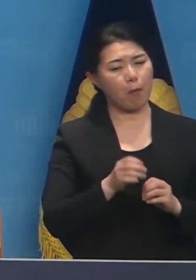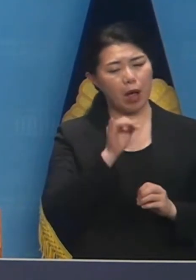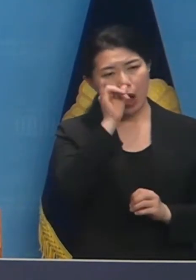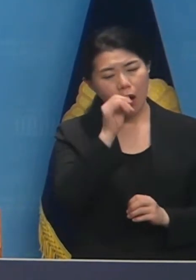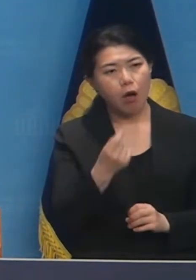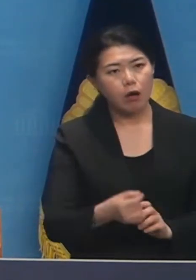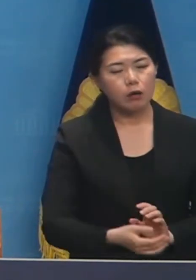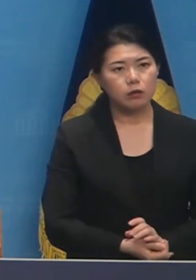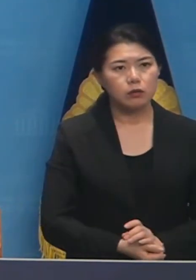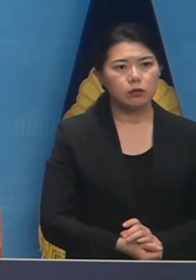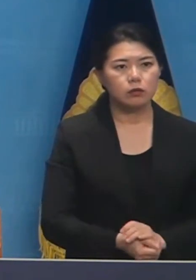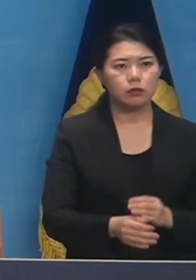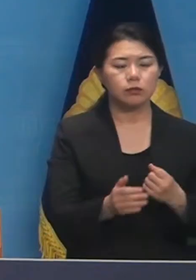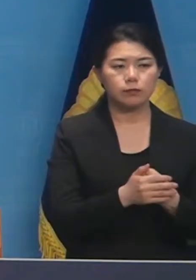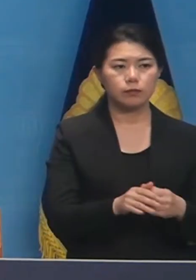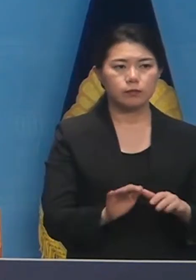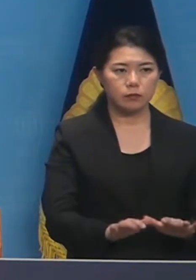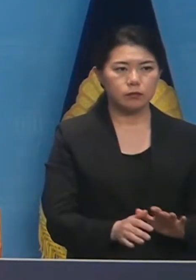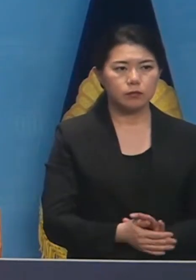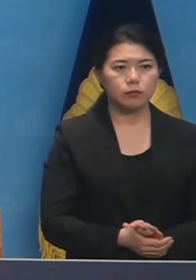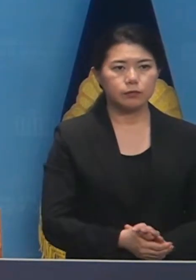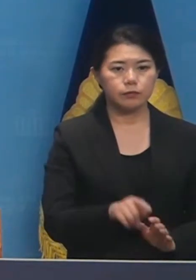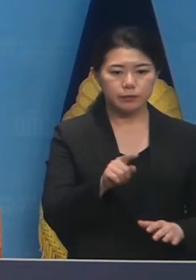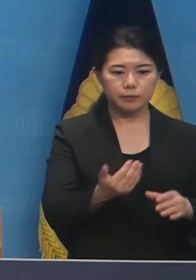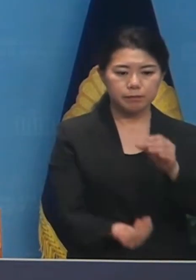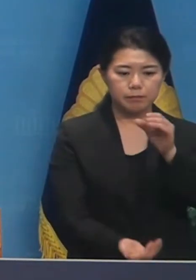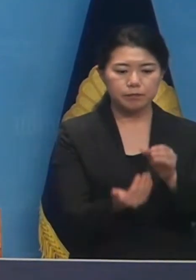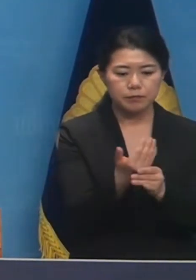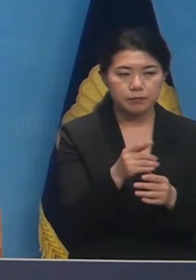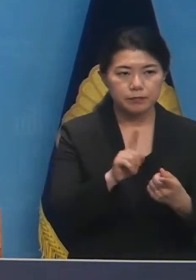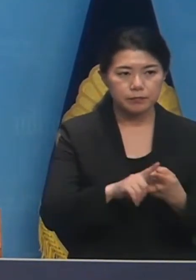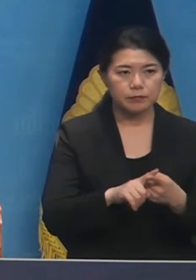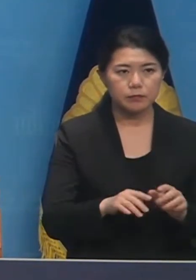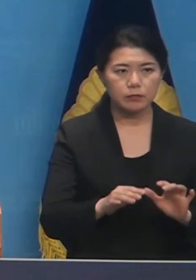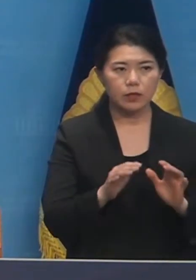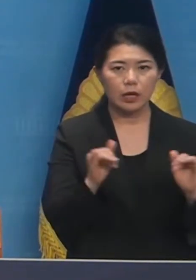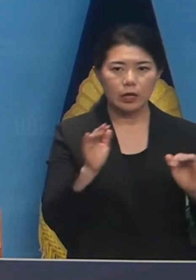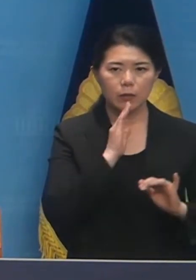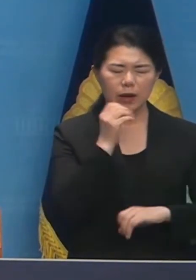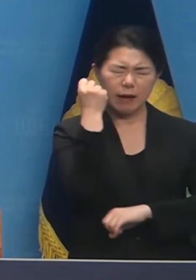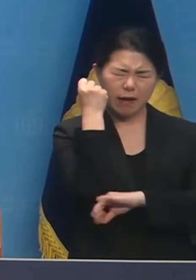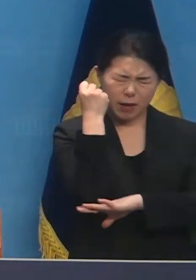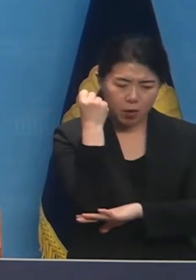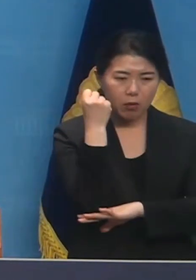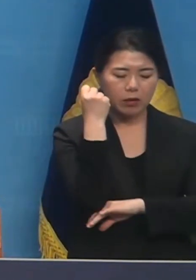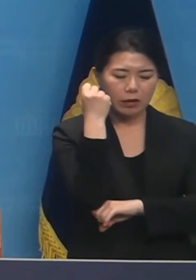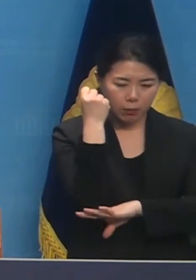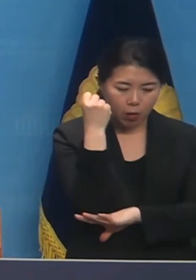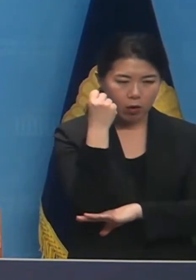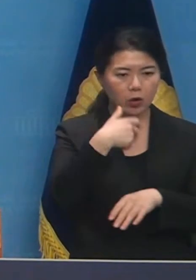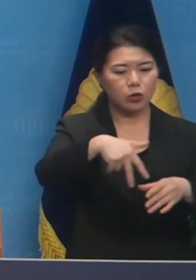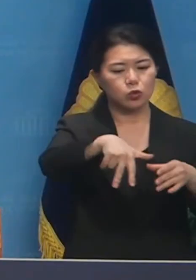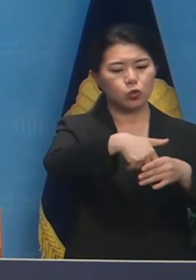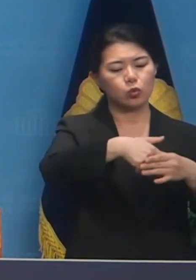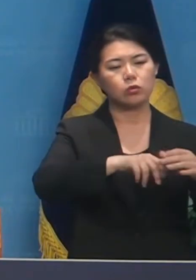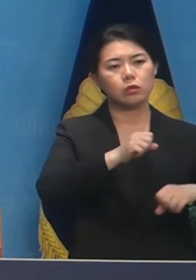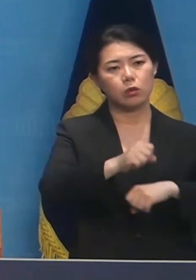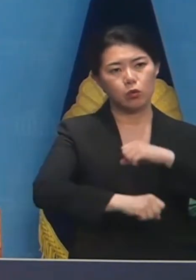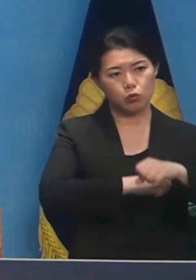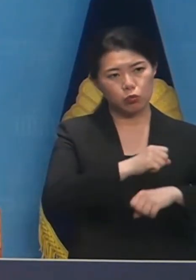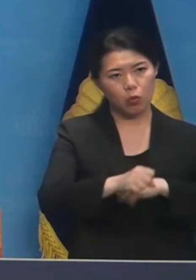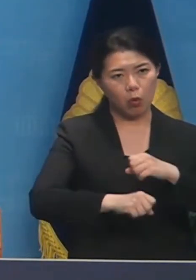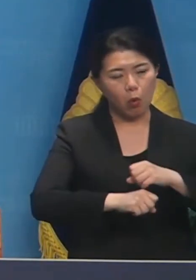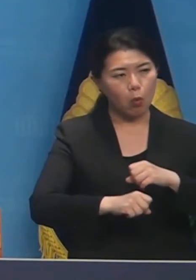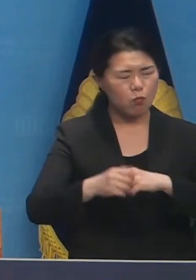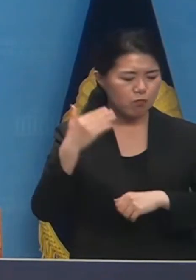않나 이렇게 보여집니다. 그래서 이번에 이 일의 사태에 대해서 인간의 가장 기본적인 이 종교의 자유가